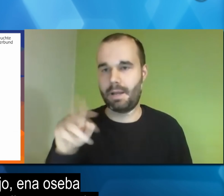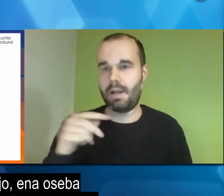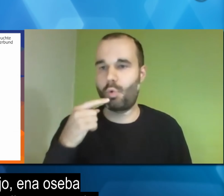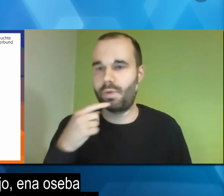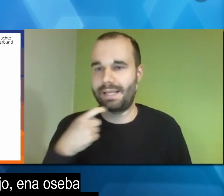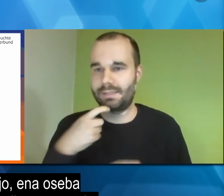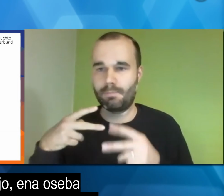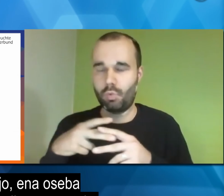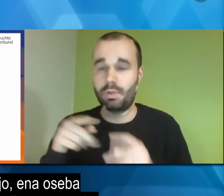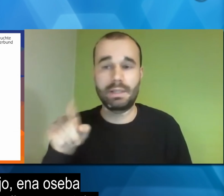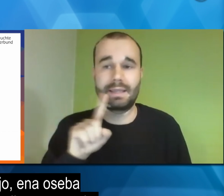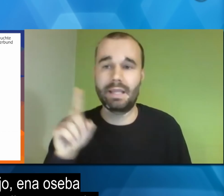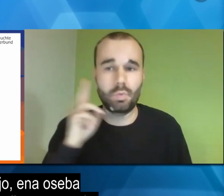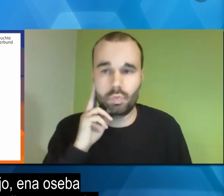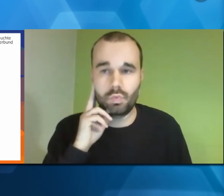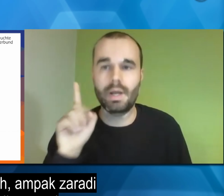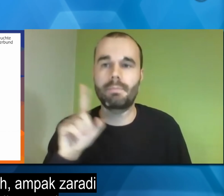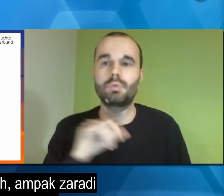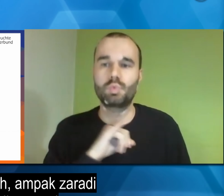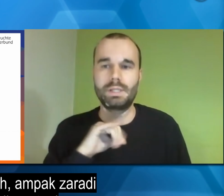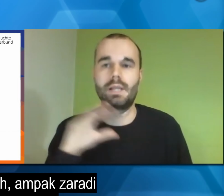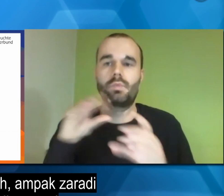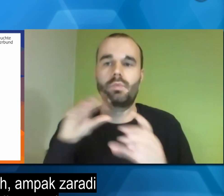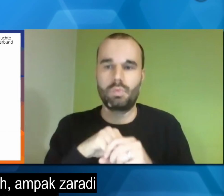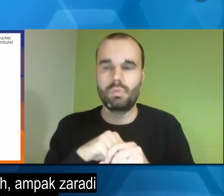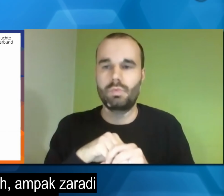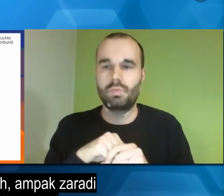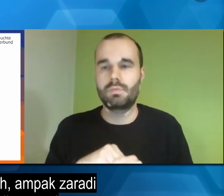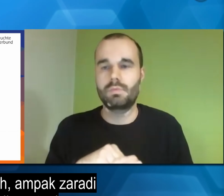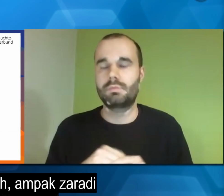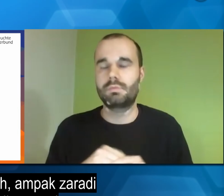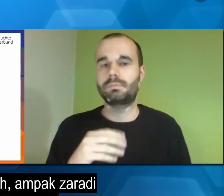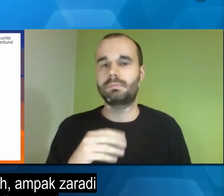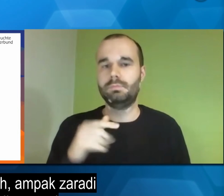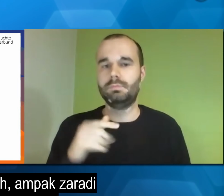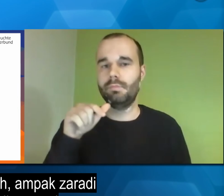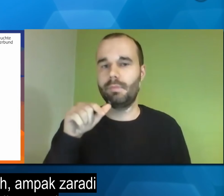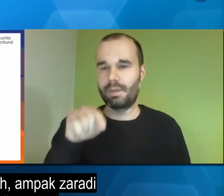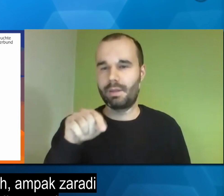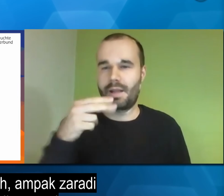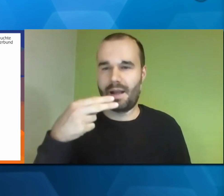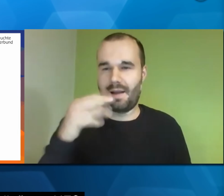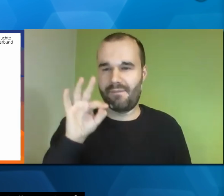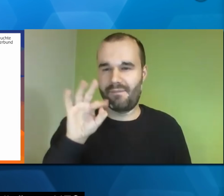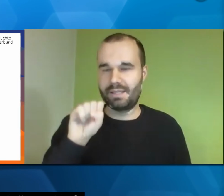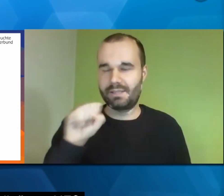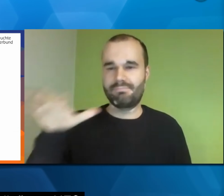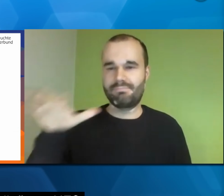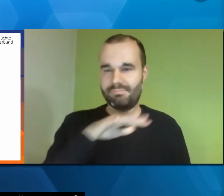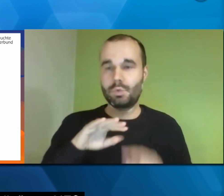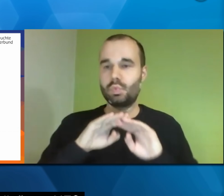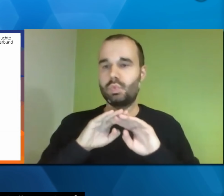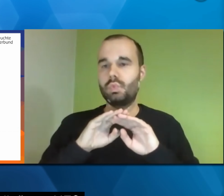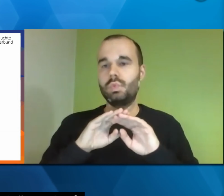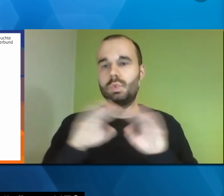Ena oseba ima govorno-jezikovne motnje, se pravi, ni gluh, ampak zaradi svojih govorno-jezikovnih motenj je vseeno vključen